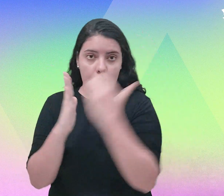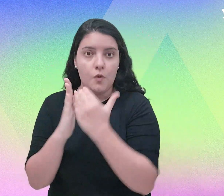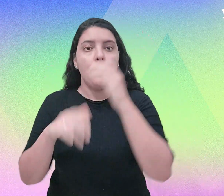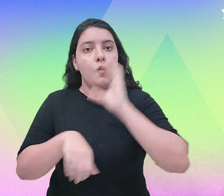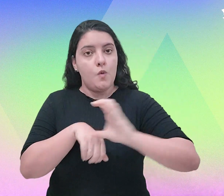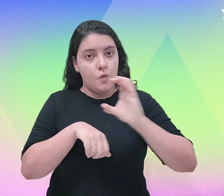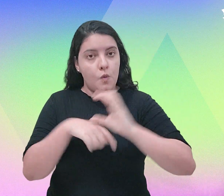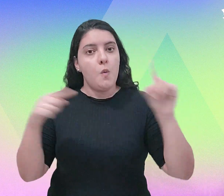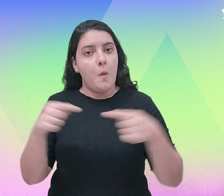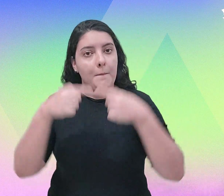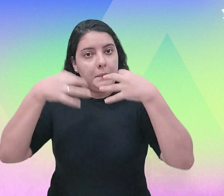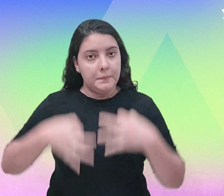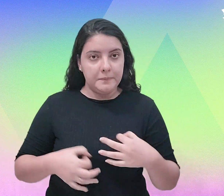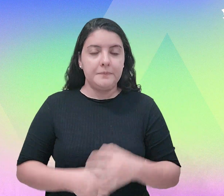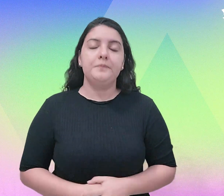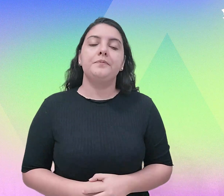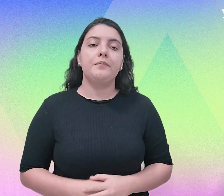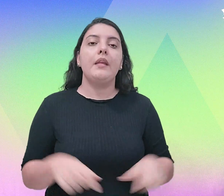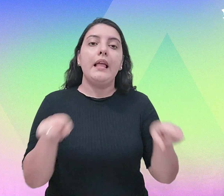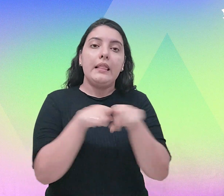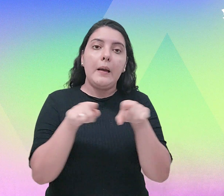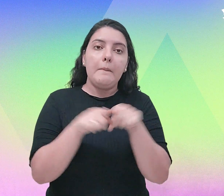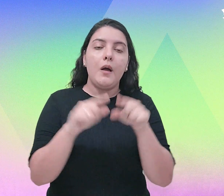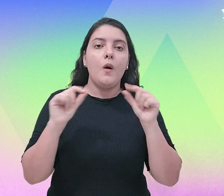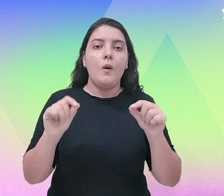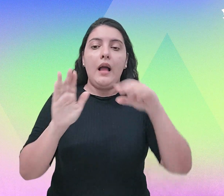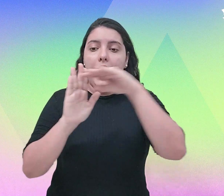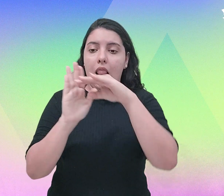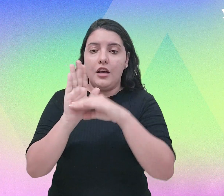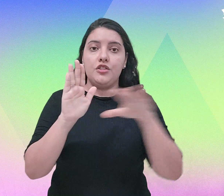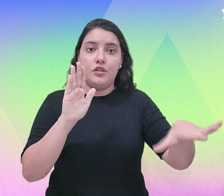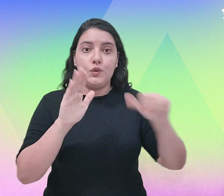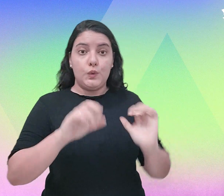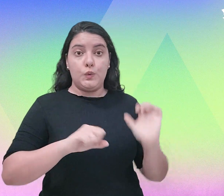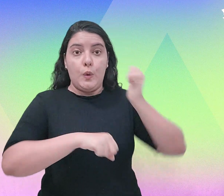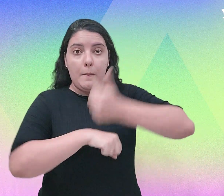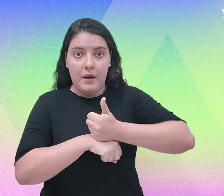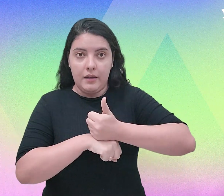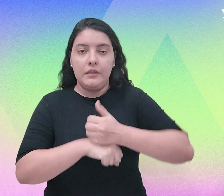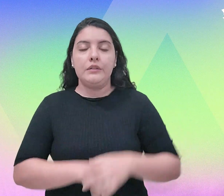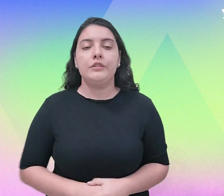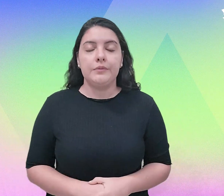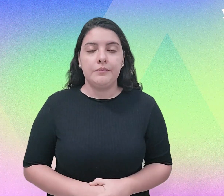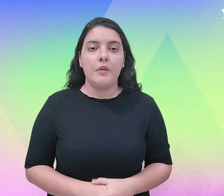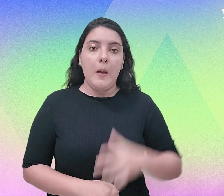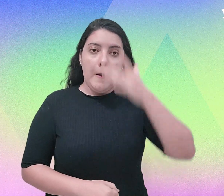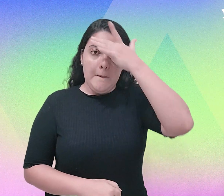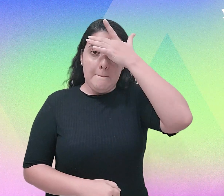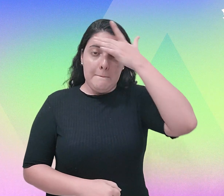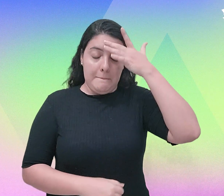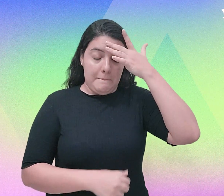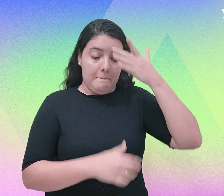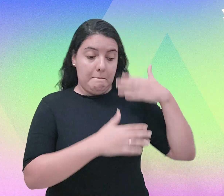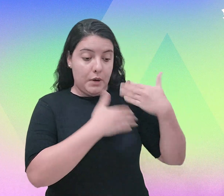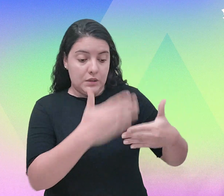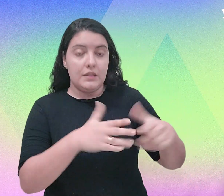curso para o qual se inscreveram compondo também uma lista de suplentes o processo seletivo se dará por meio de banca